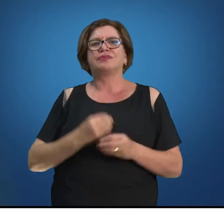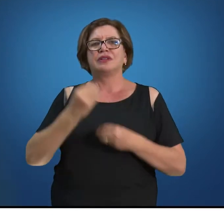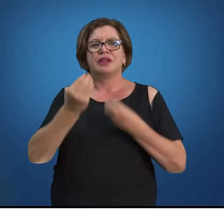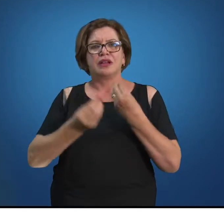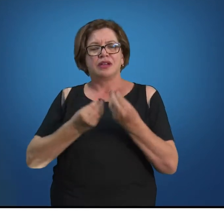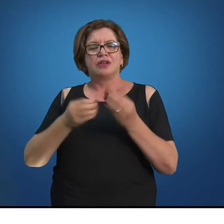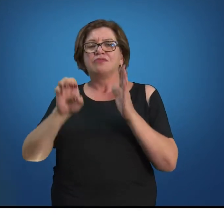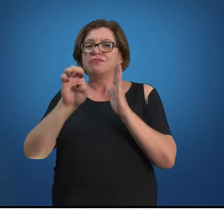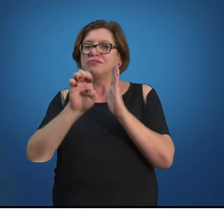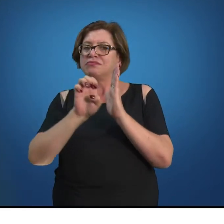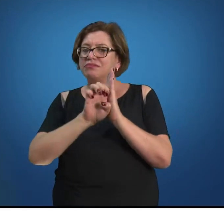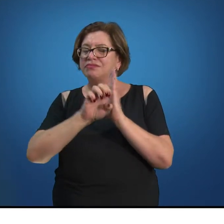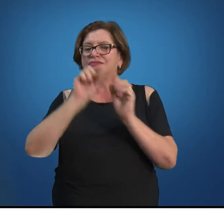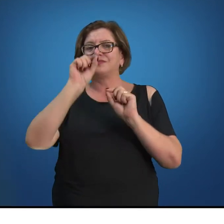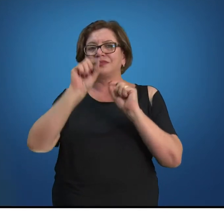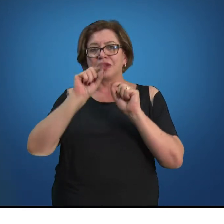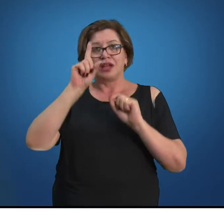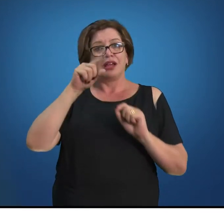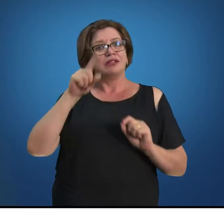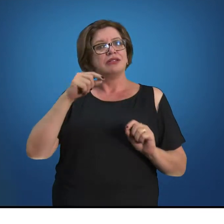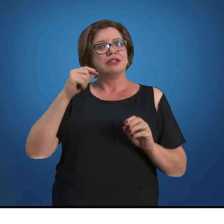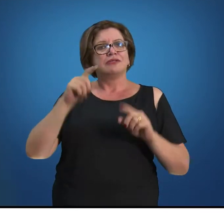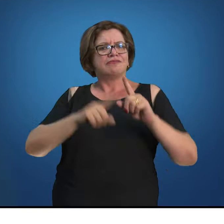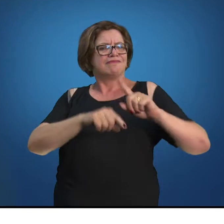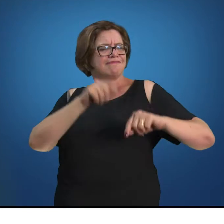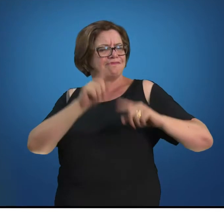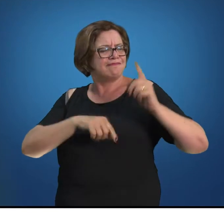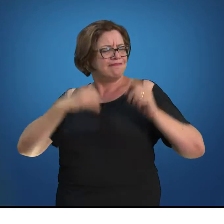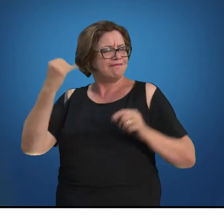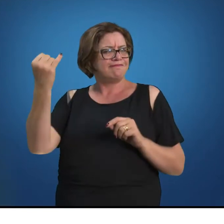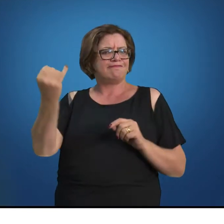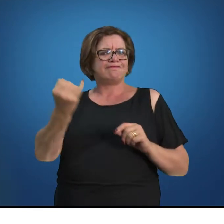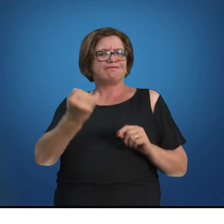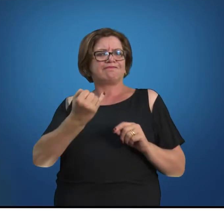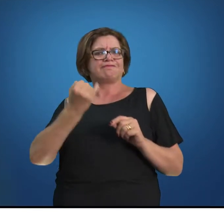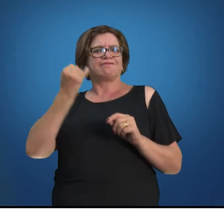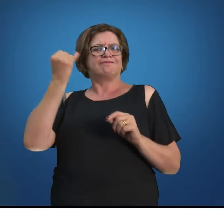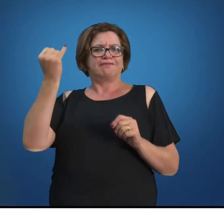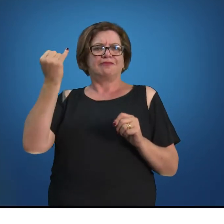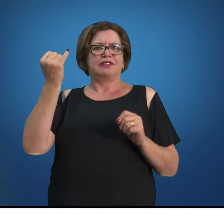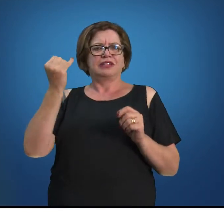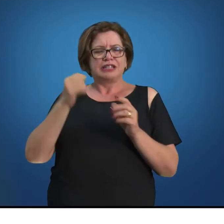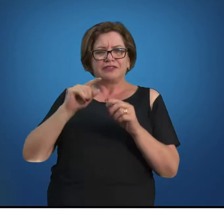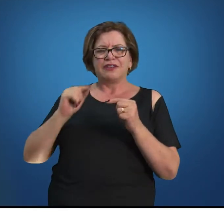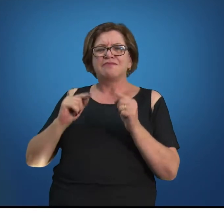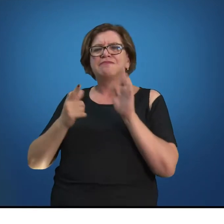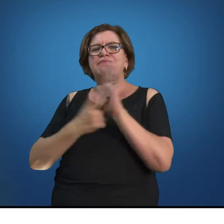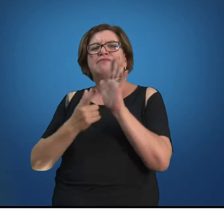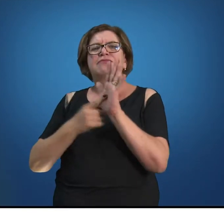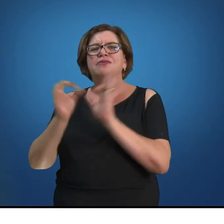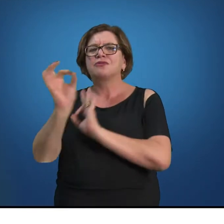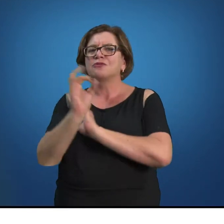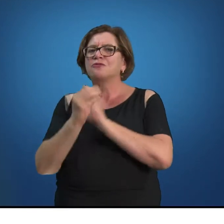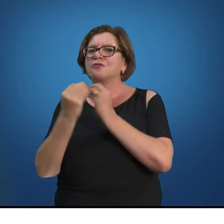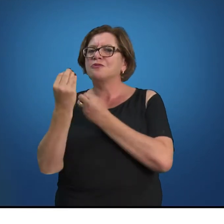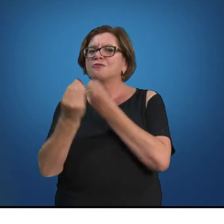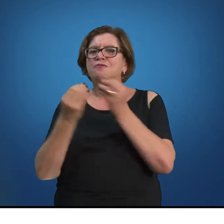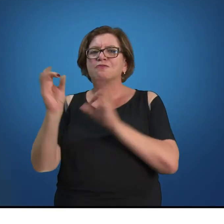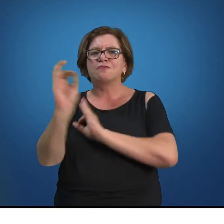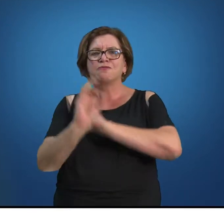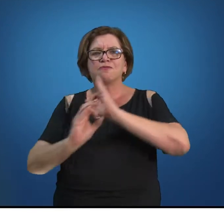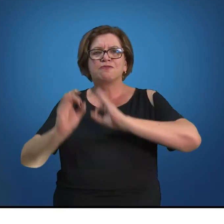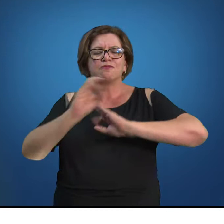o Estatuto foi e ainda é um dos instrumentos mais importantes que vai nortear a elaboração de planos